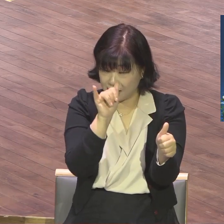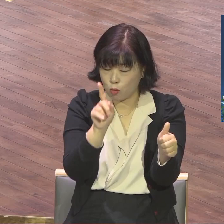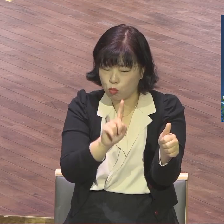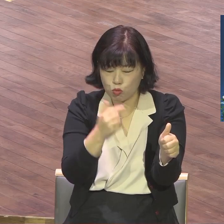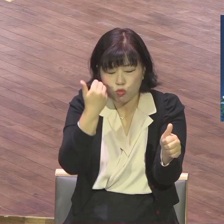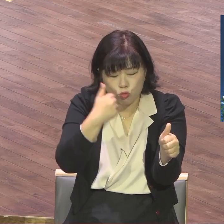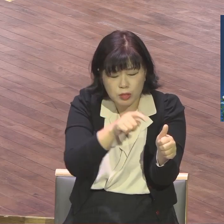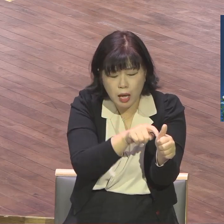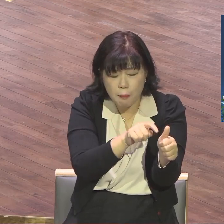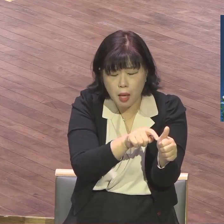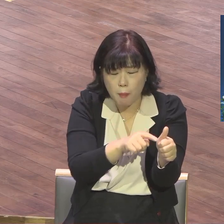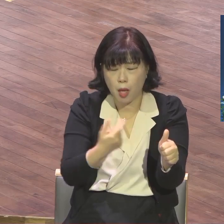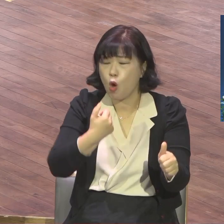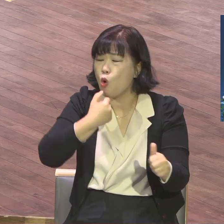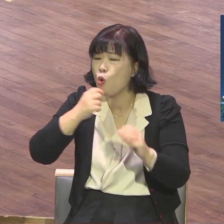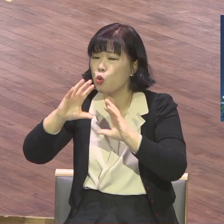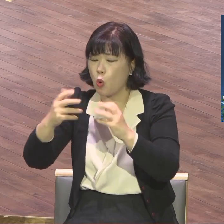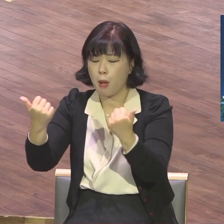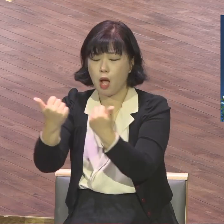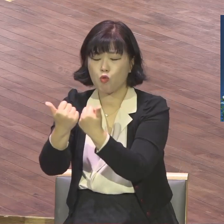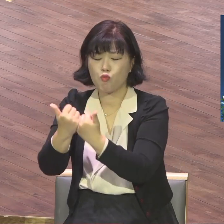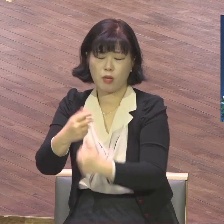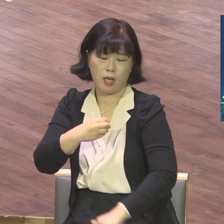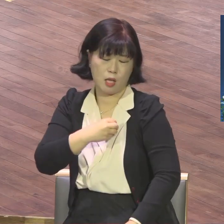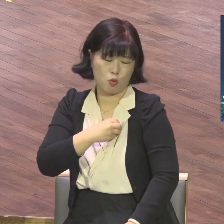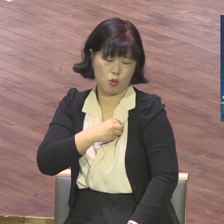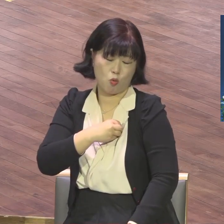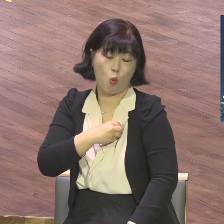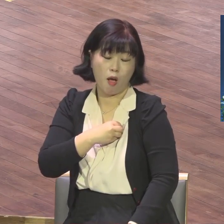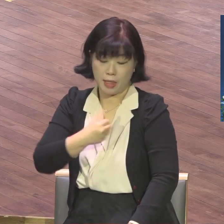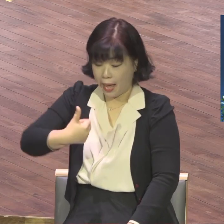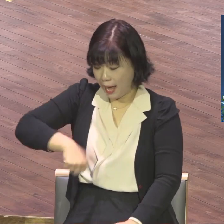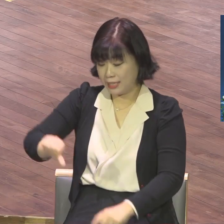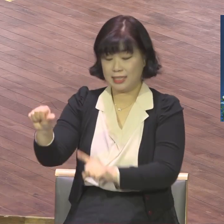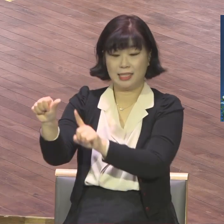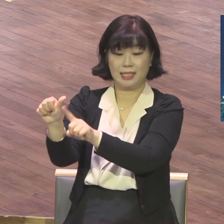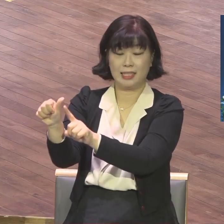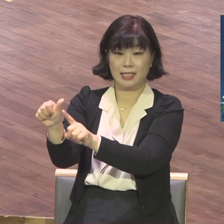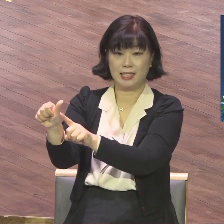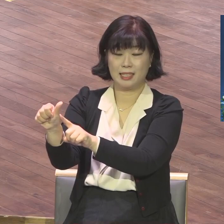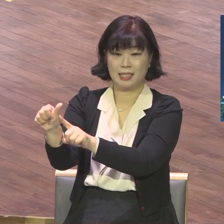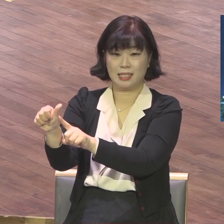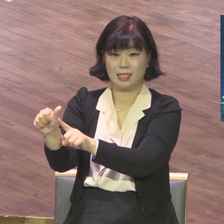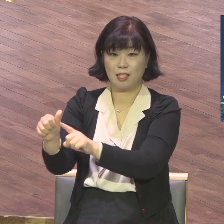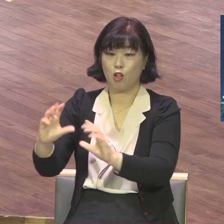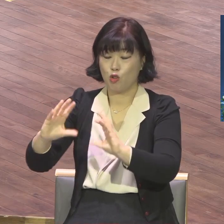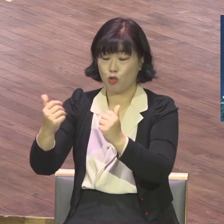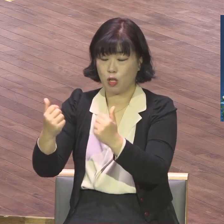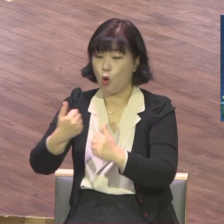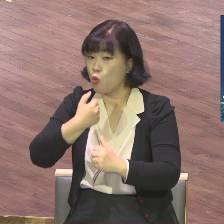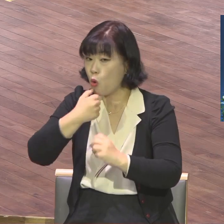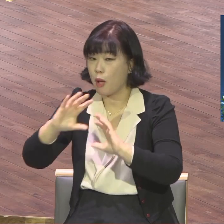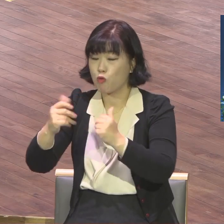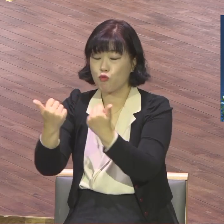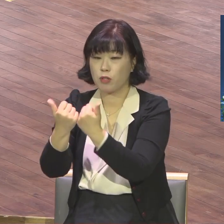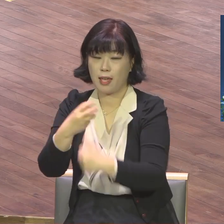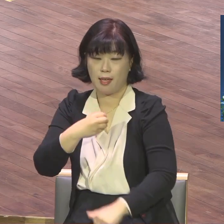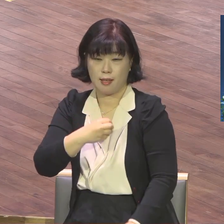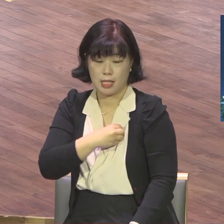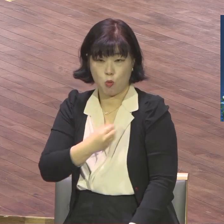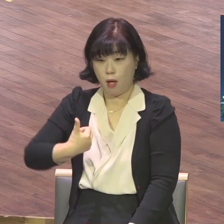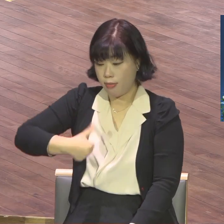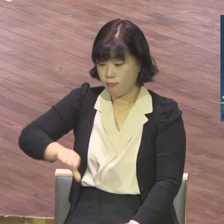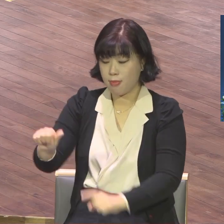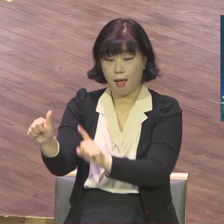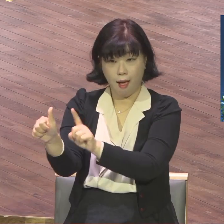사람들이 예수님을 영접했다고 밝히고 있습니다. 그리고 바울이 로마에 머문 지 2년이